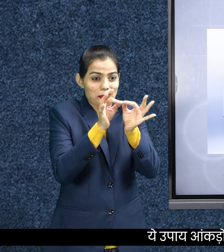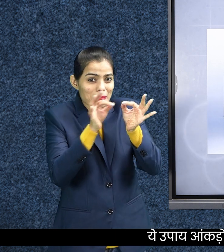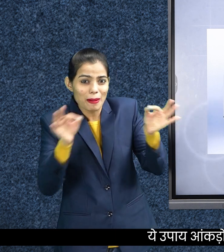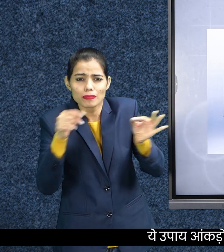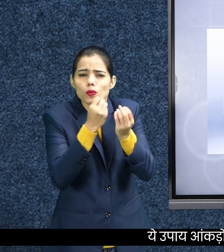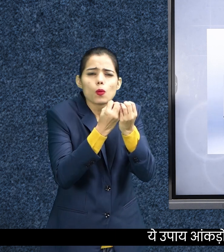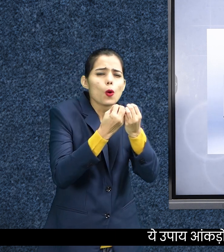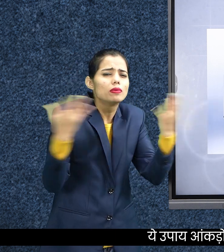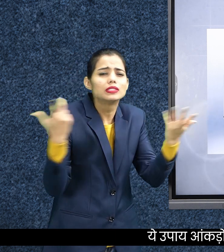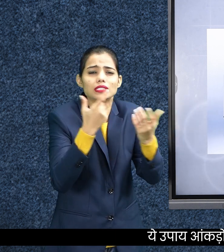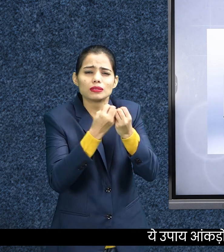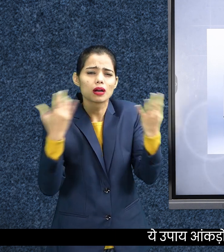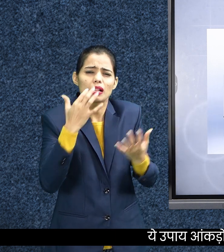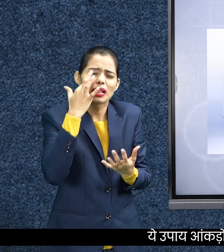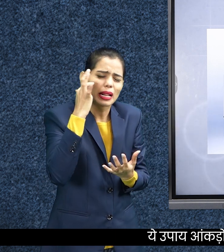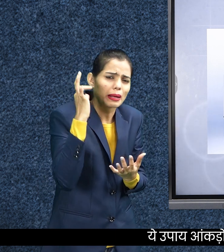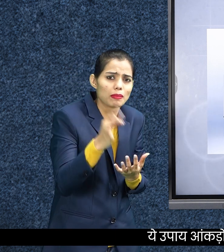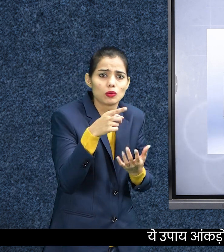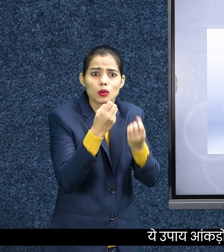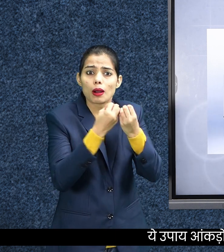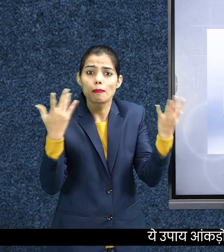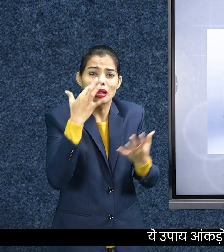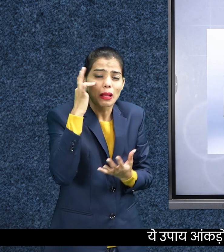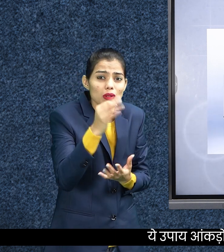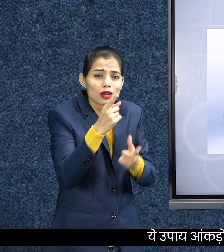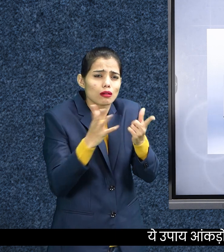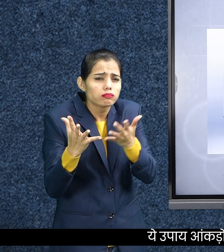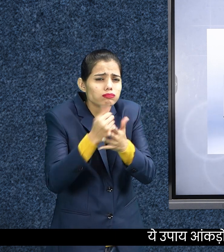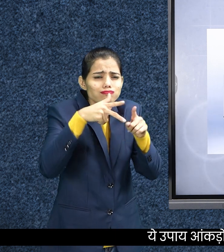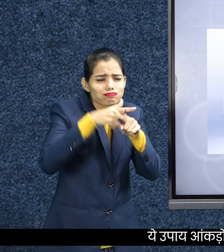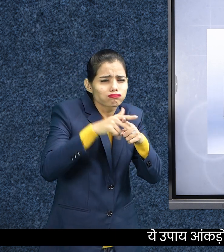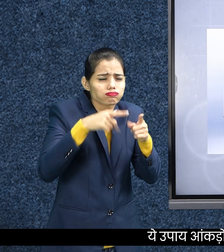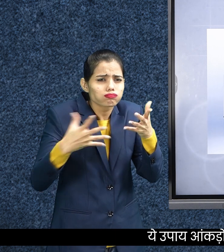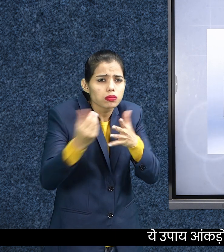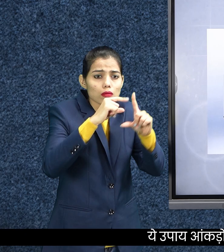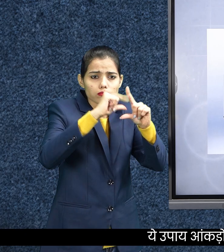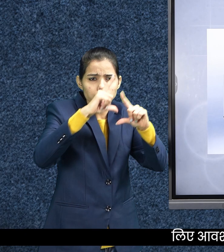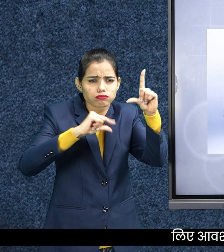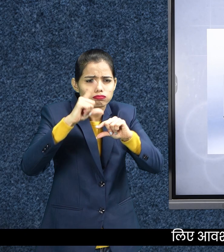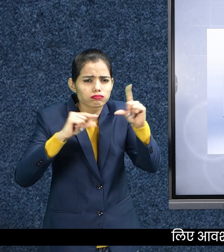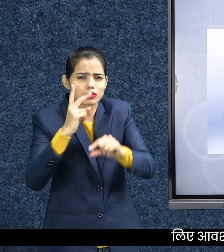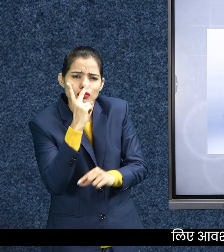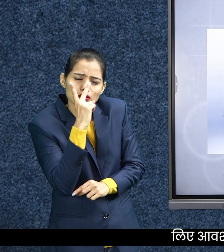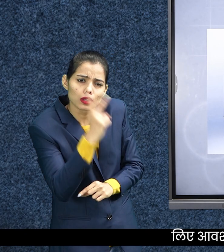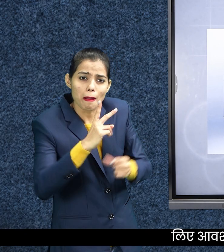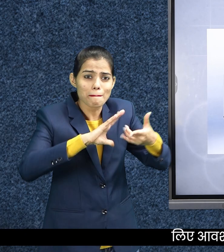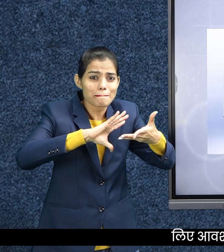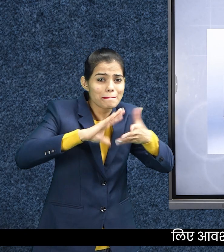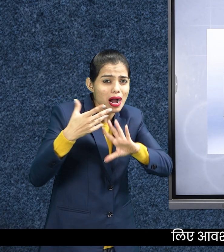ये उपाय आंकड़ों की समझ बनाने वाले किसी भी व्यक्ति के लिए आवश्यक उपकरण